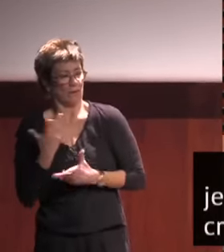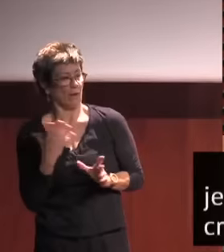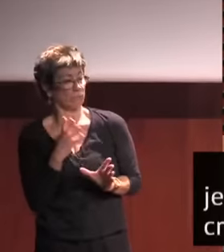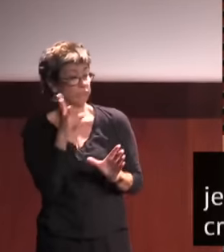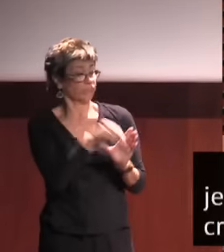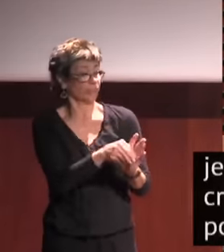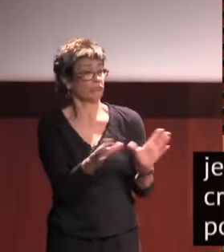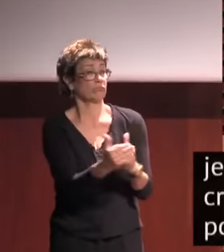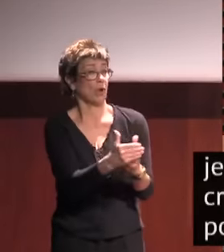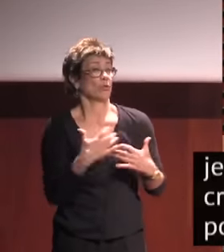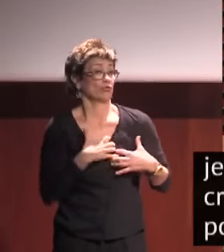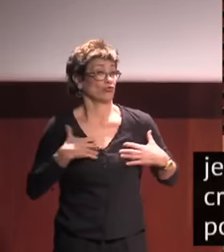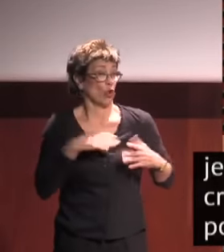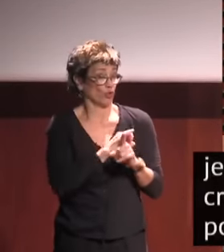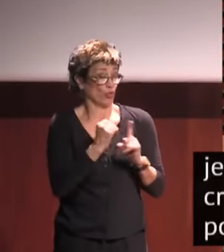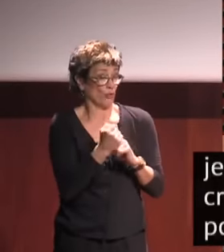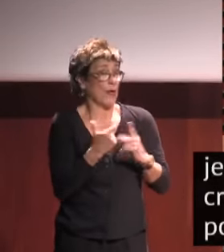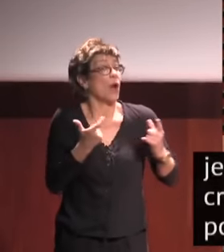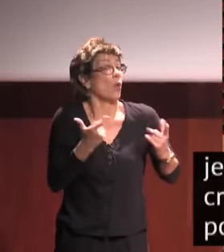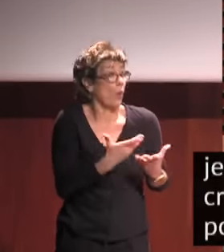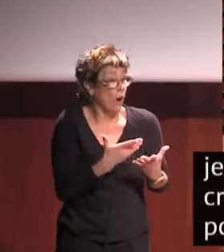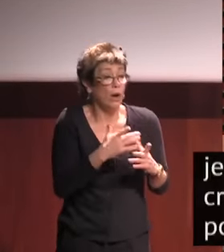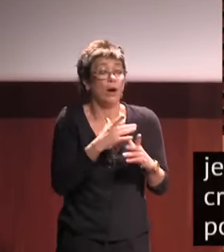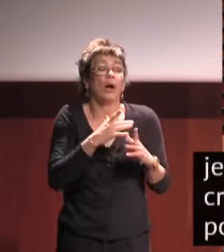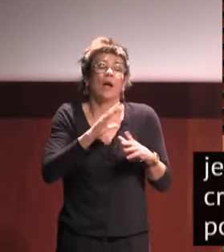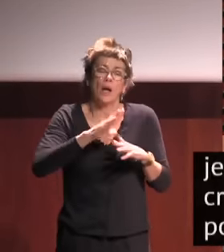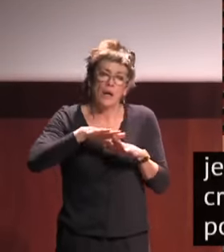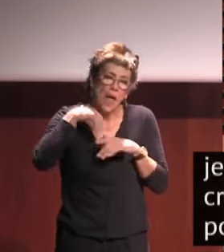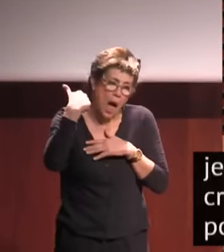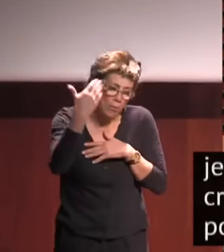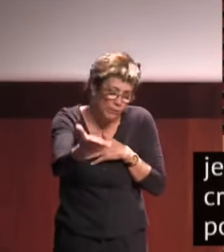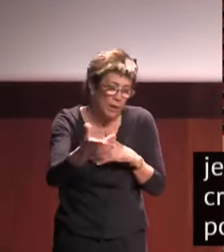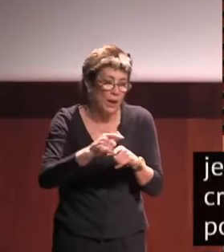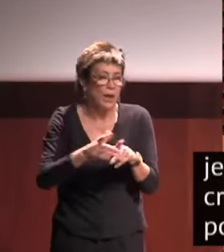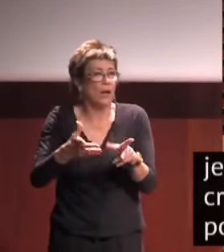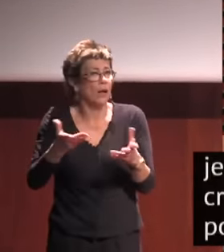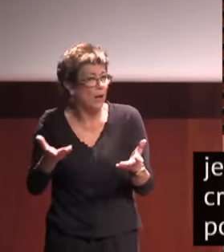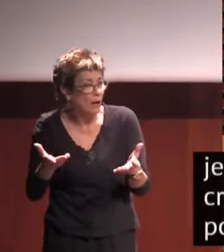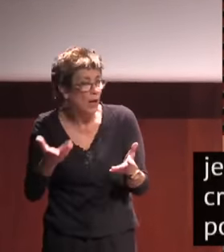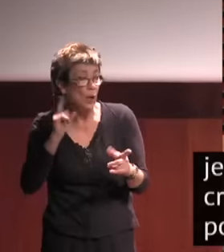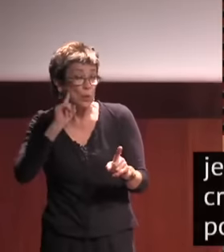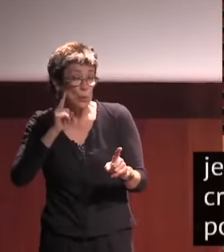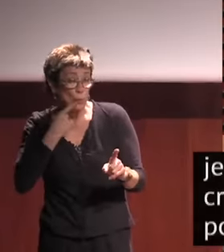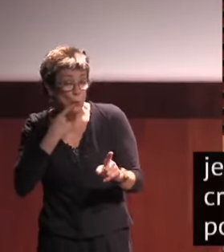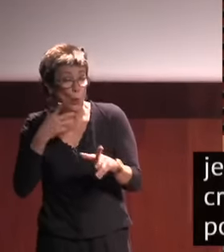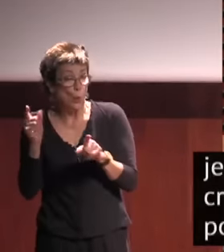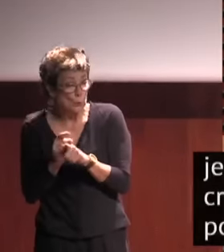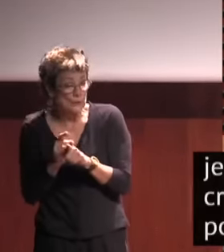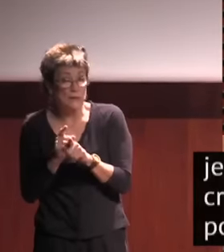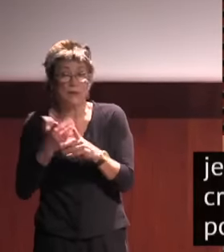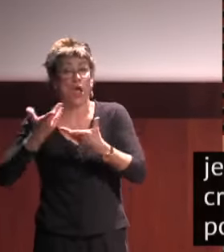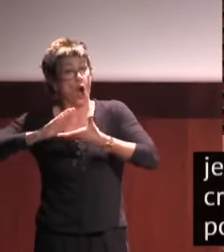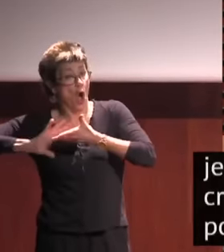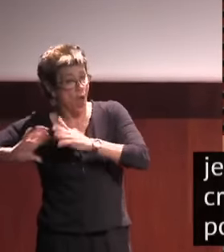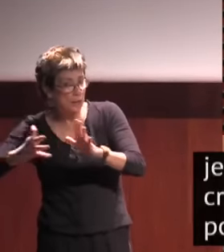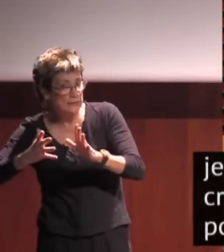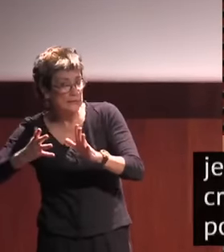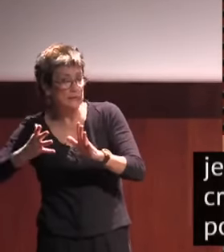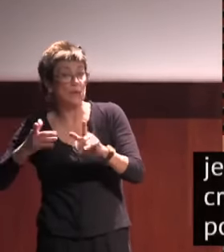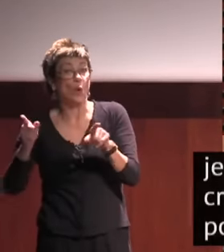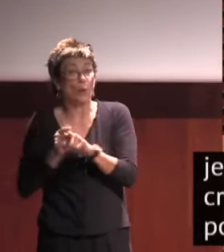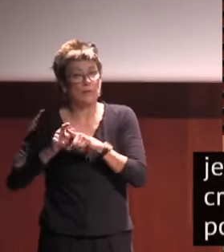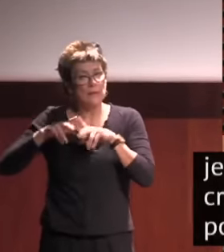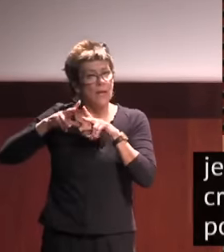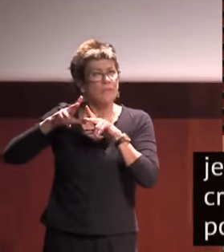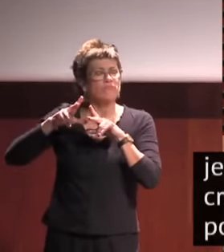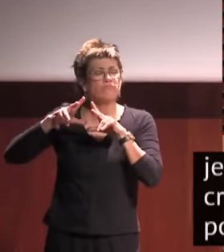dans un deuxième temps, mais ça sera peut-être le sujet d'un autre atelier, pour pointer ce que les sourds, les langues des signes et les études